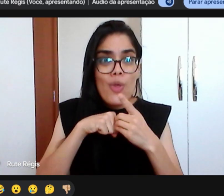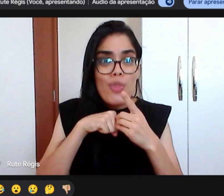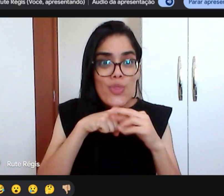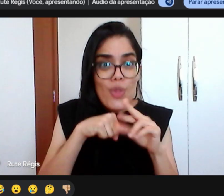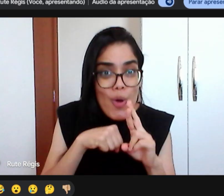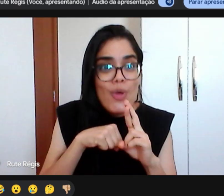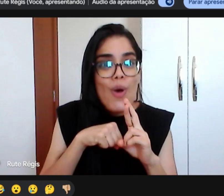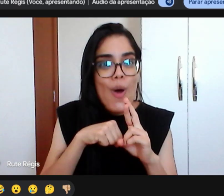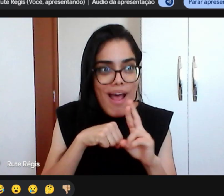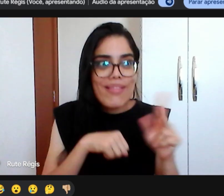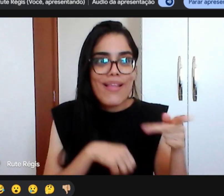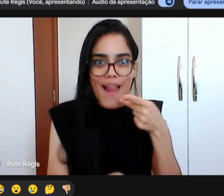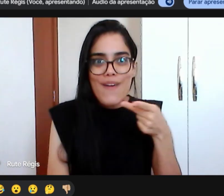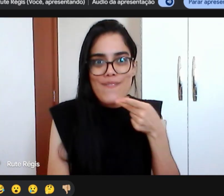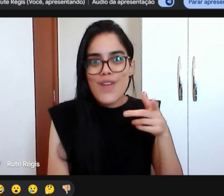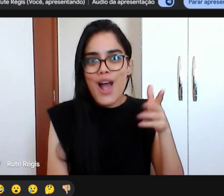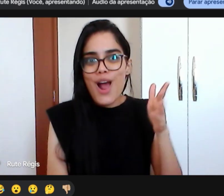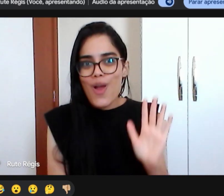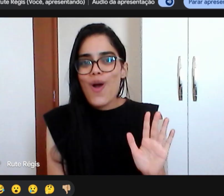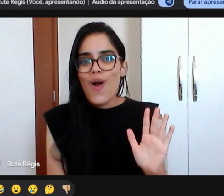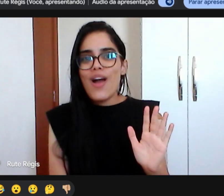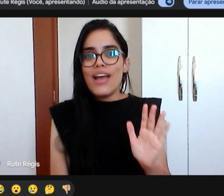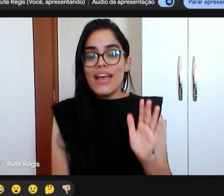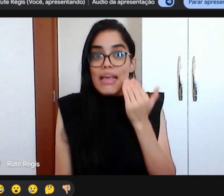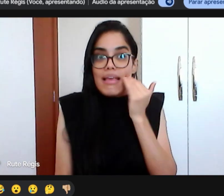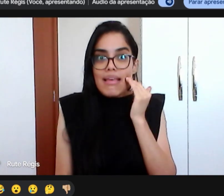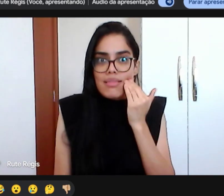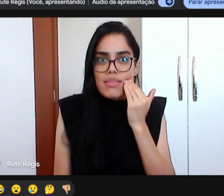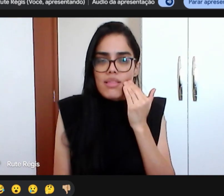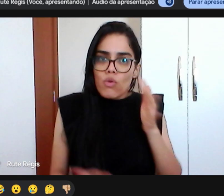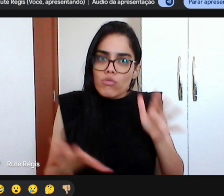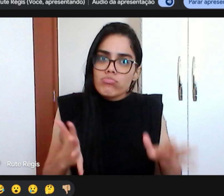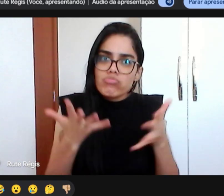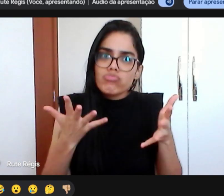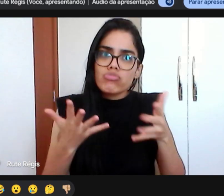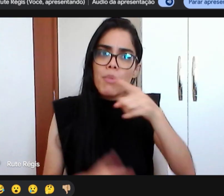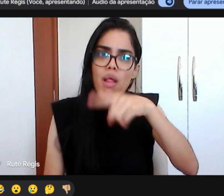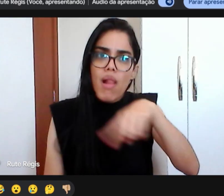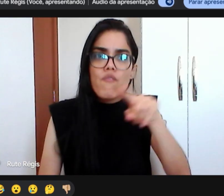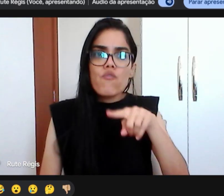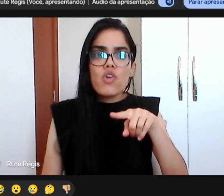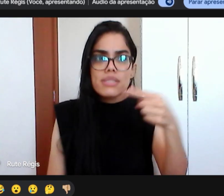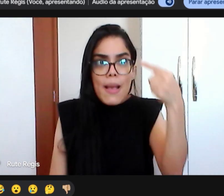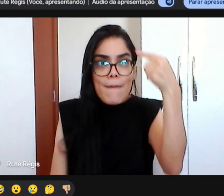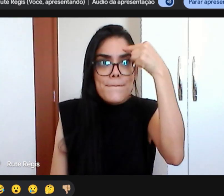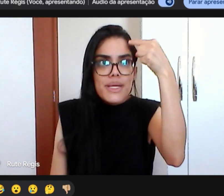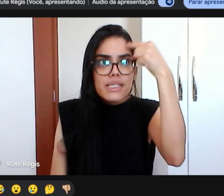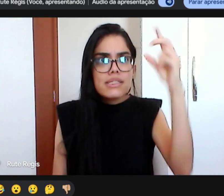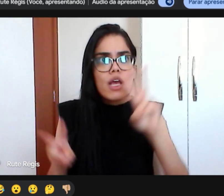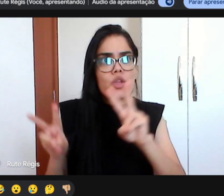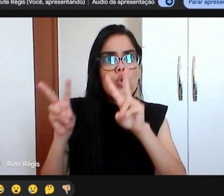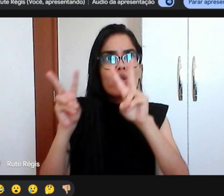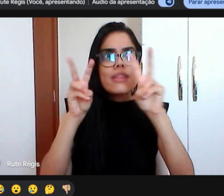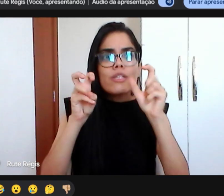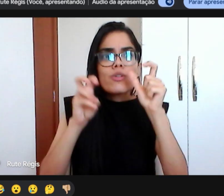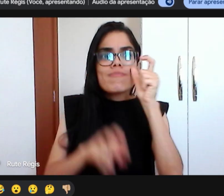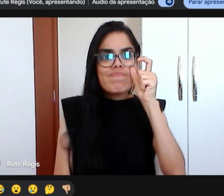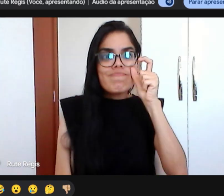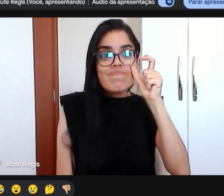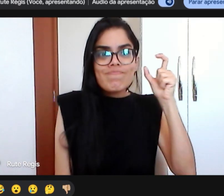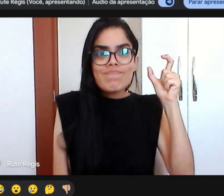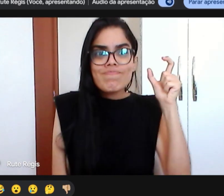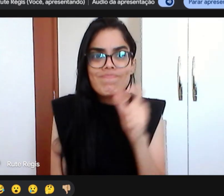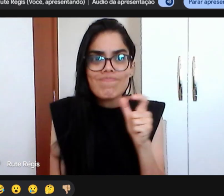de doutorado, entende? Ela gostou bastante. Então perceba o quanto é importante